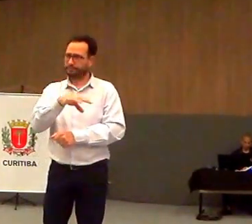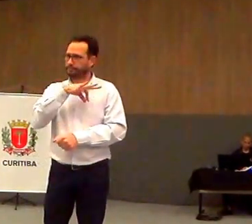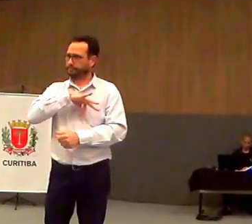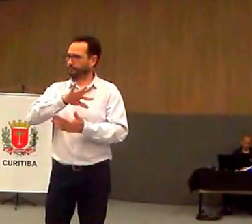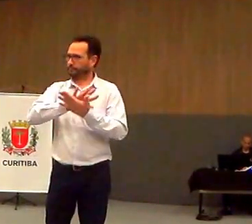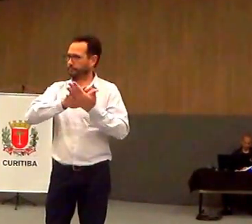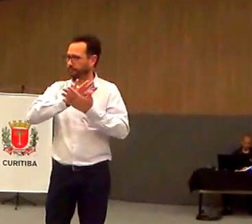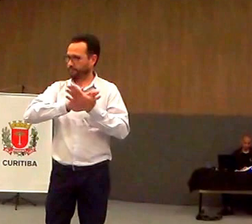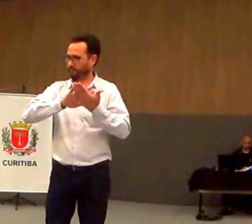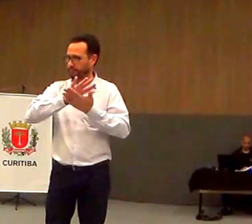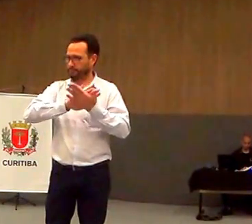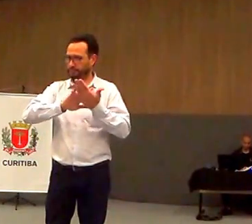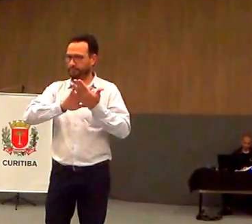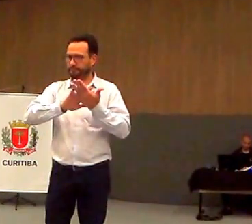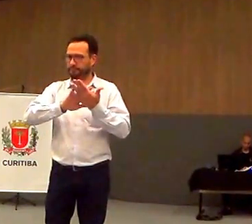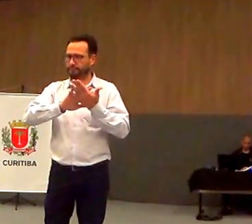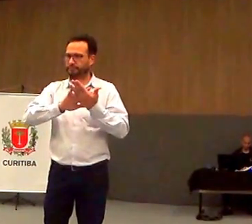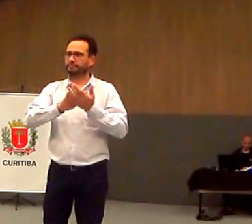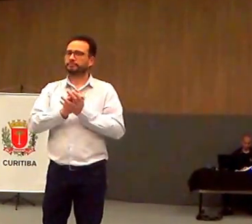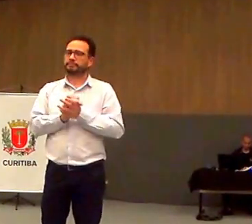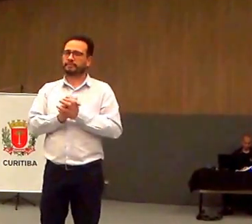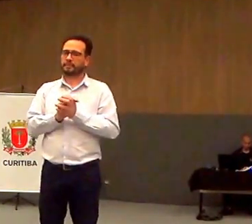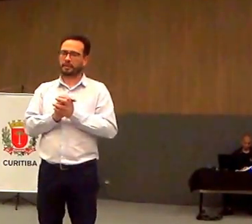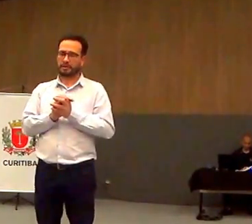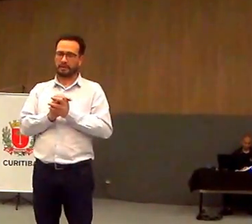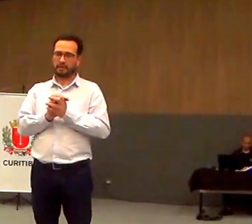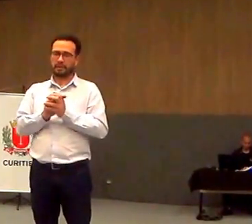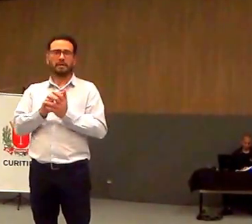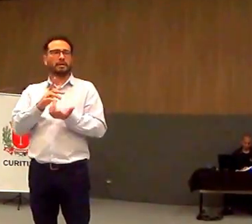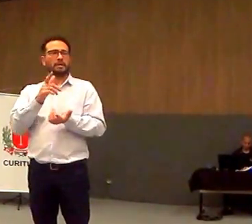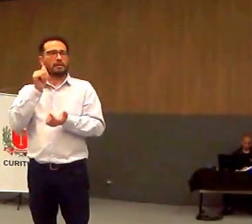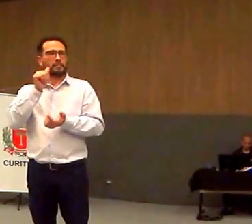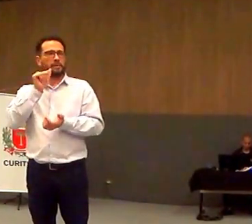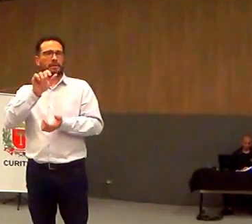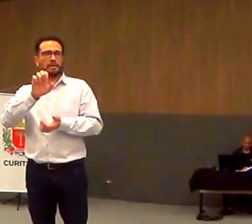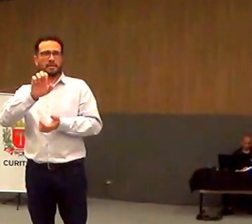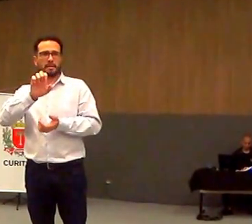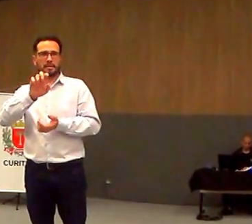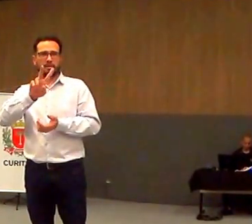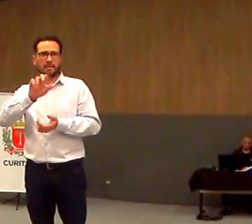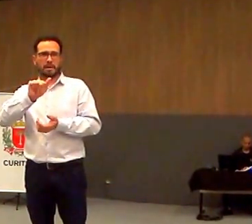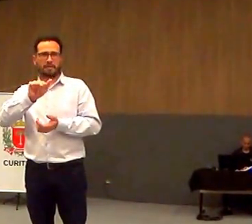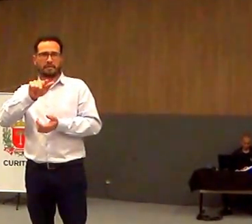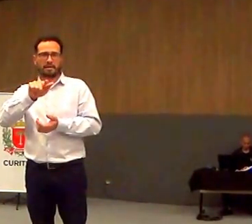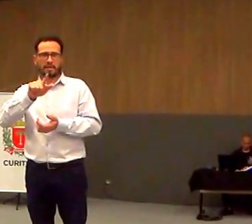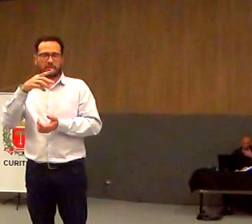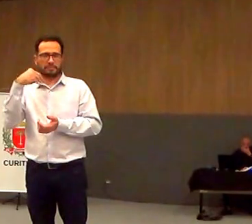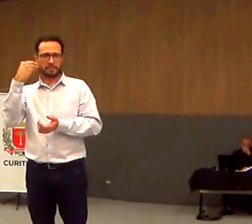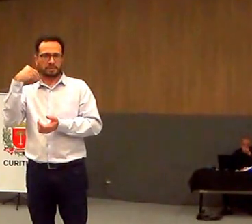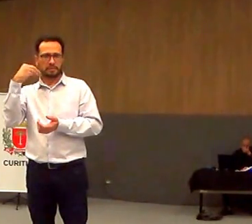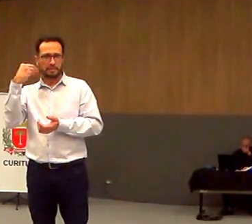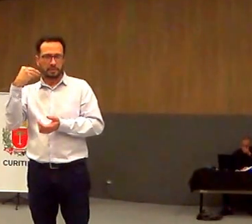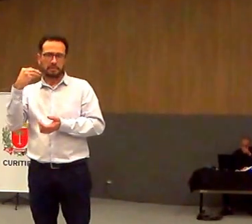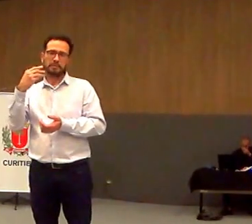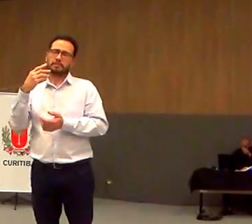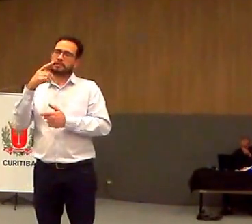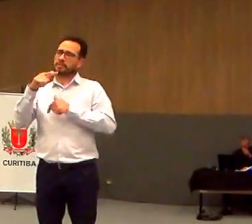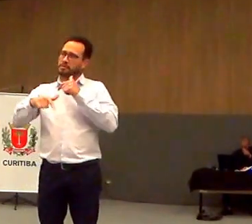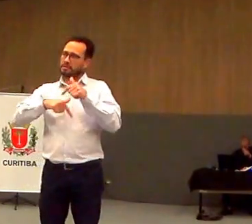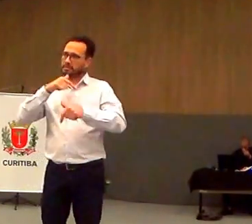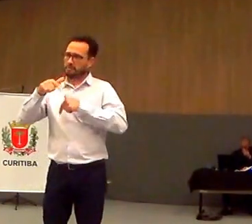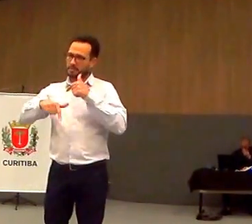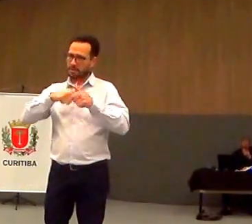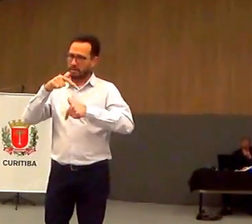mas a capacitação é bastante onerosa, né? A Eva, que está aqui, pode falar disso. É um trabalho de